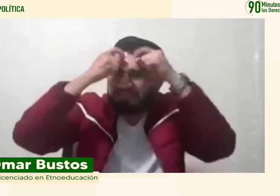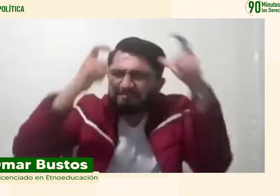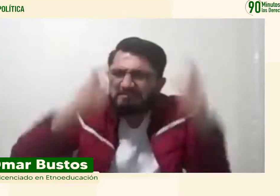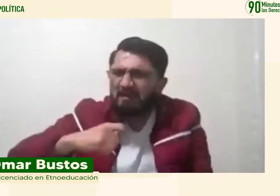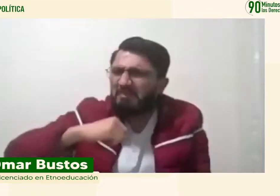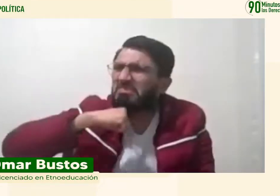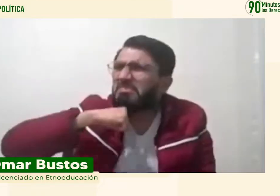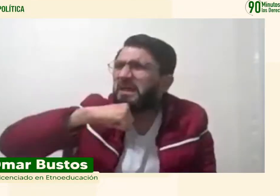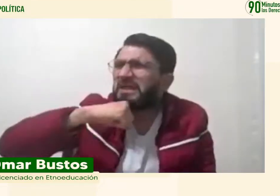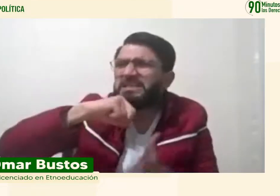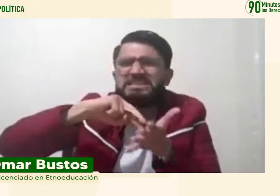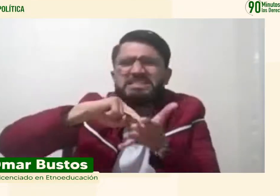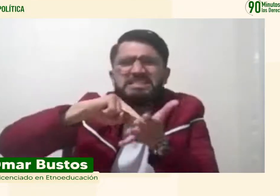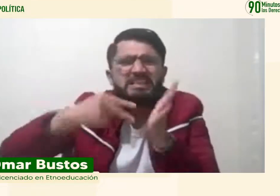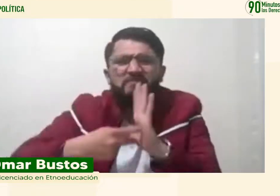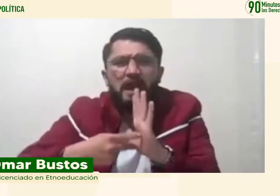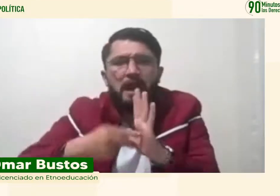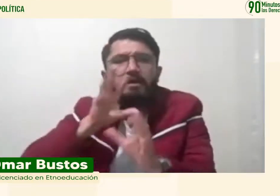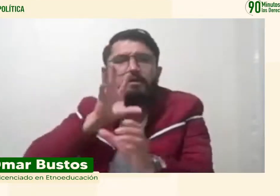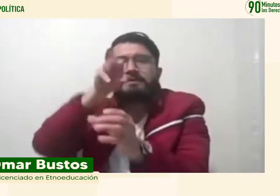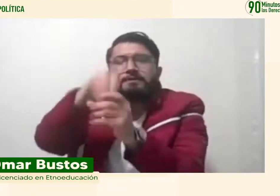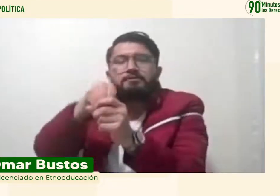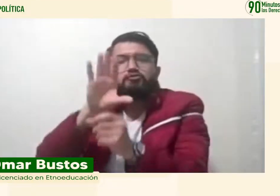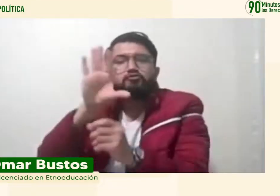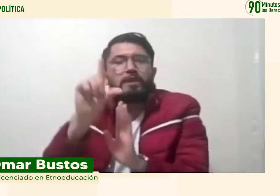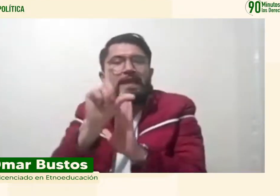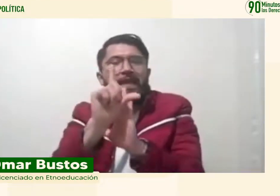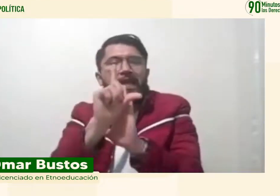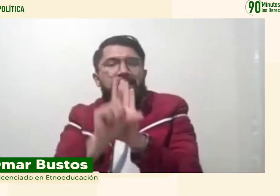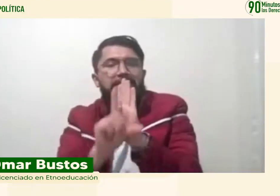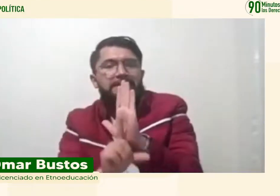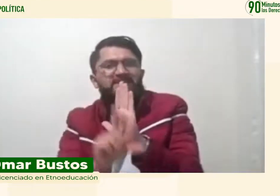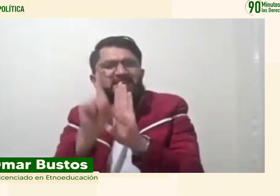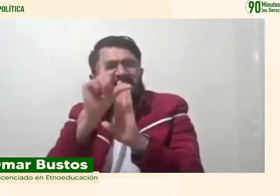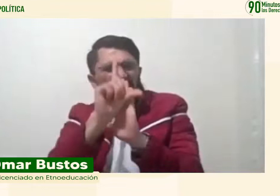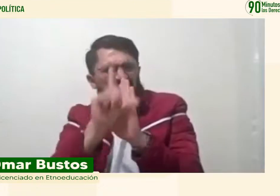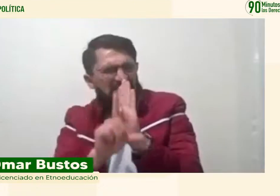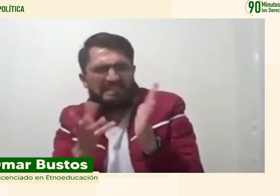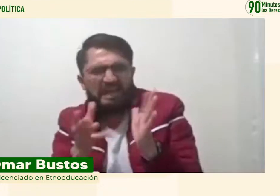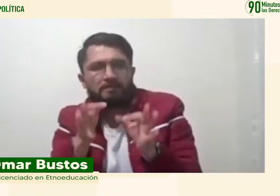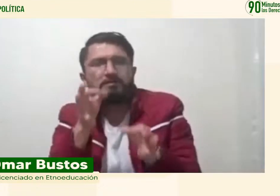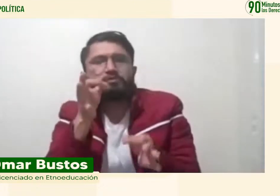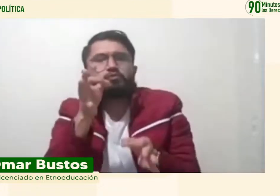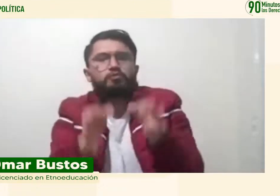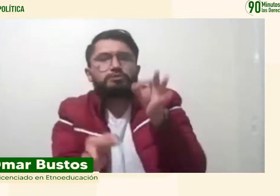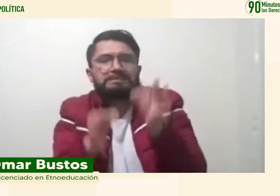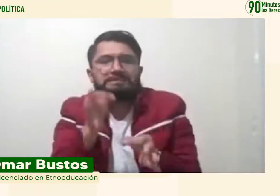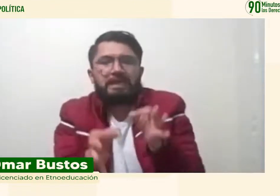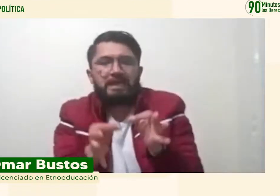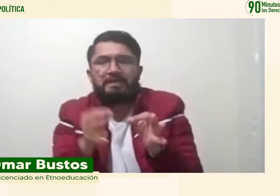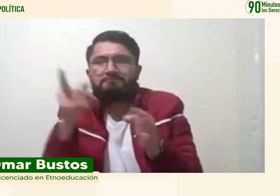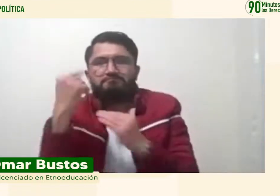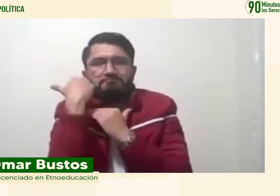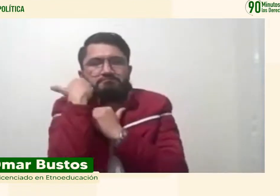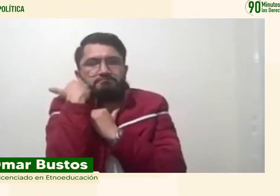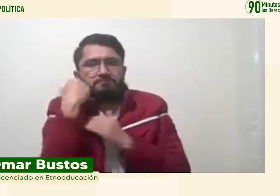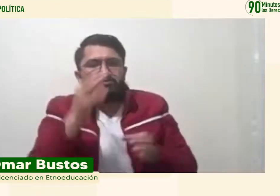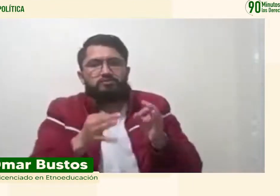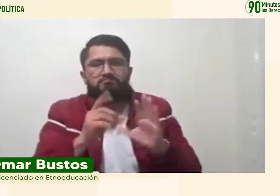estado de derechos pero entonces que quiere sin esto quiere decir que hay ahí leyes que están en la rama